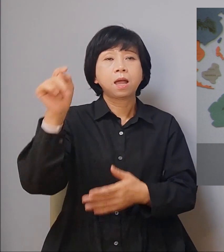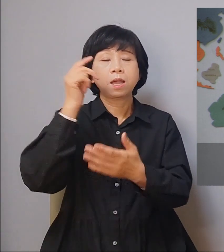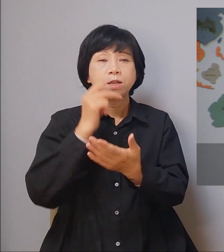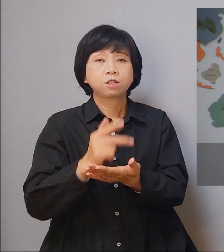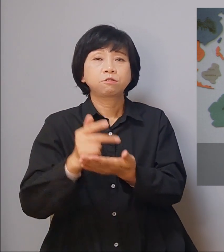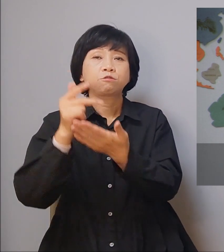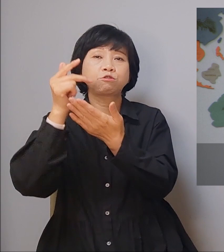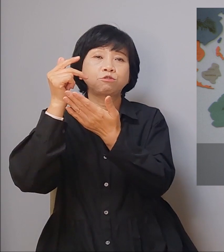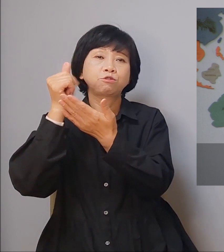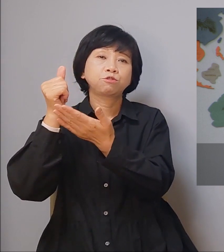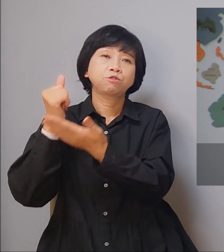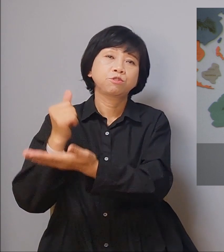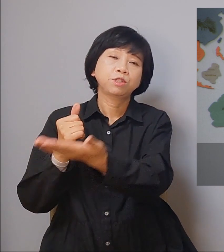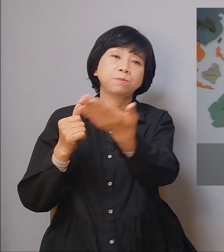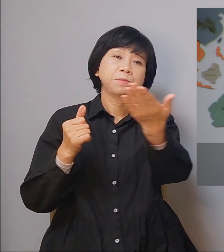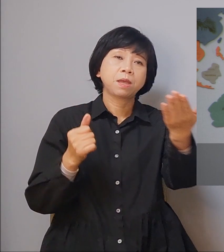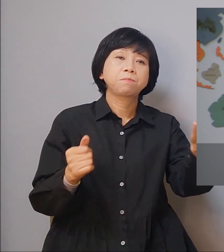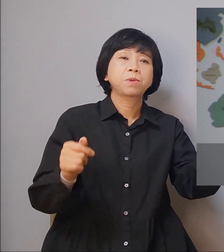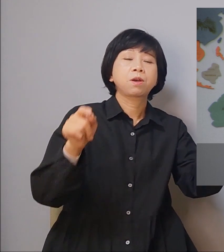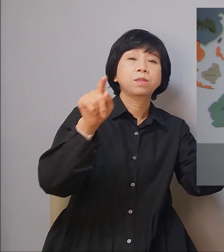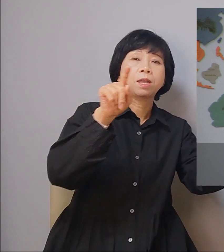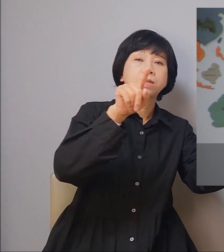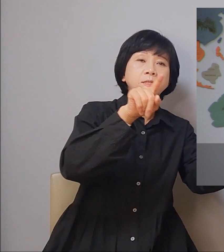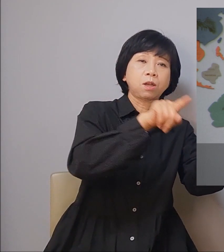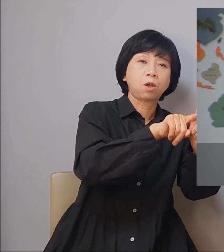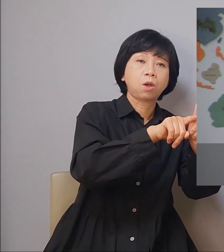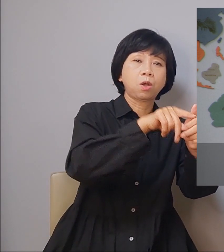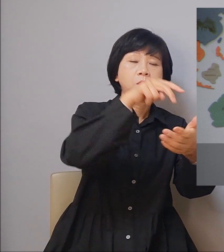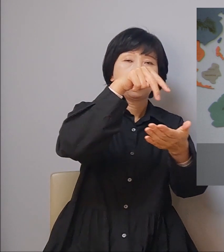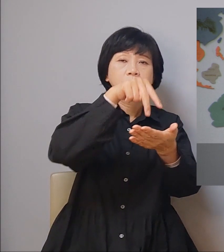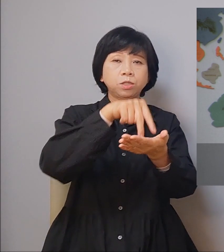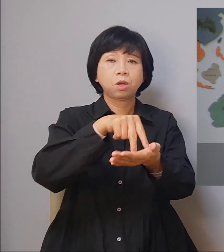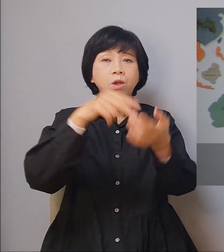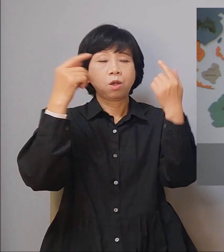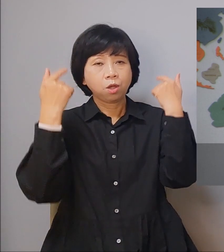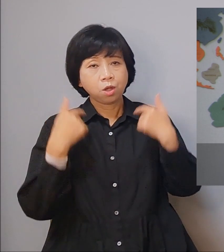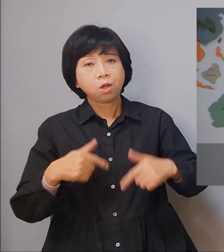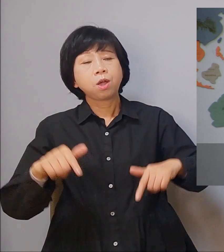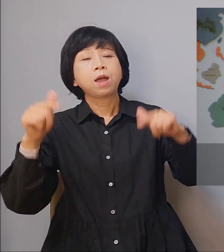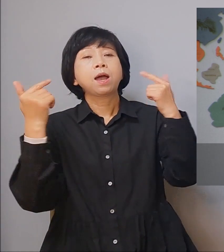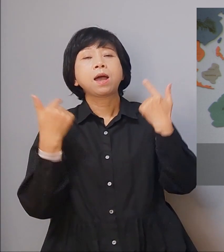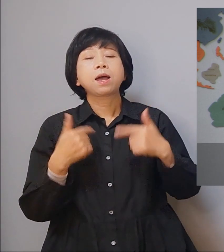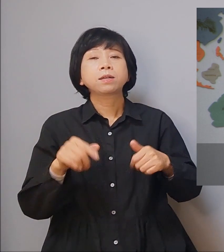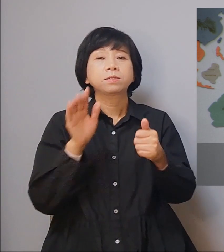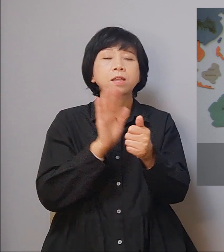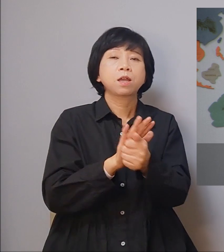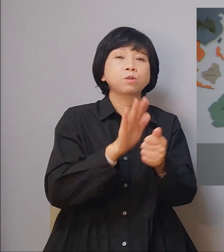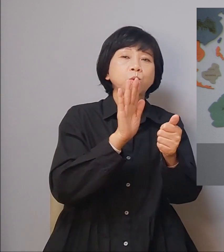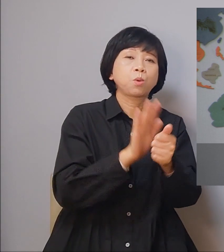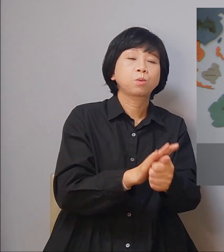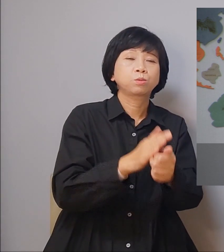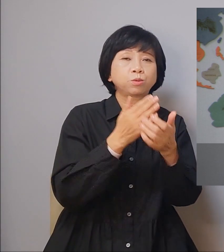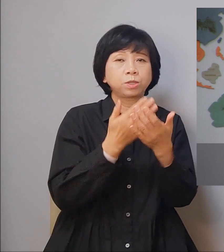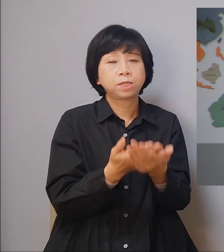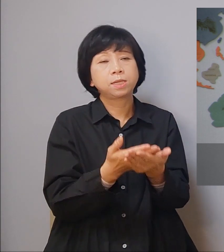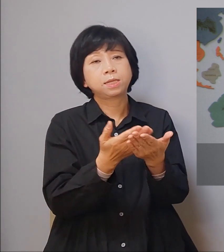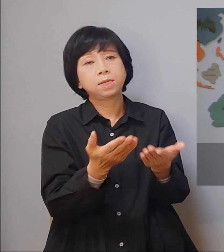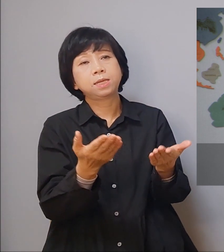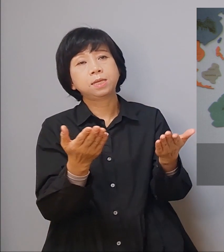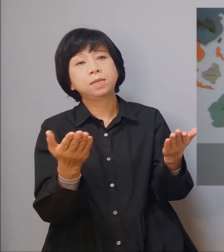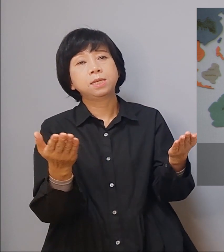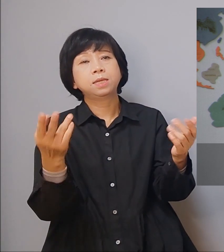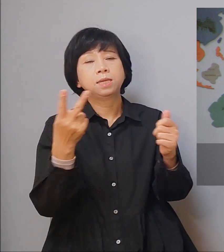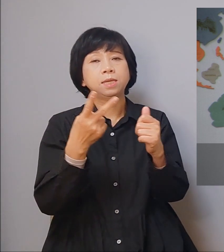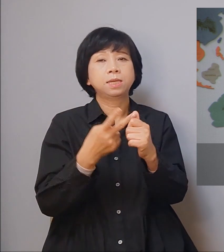빌라. 주님 내 편에 서서 항상 도우시리.